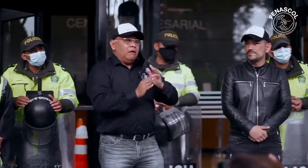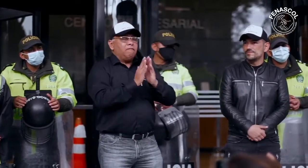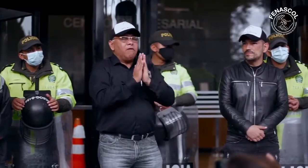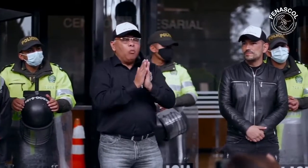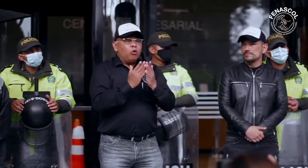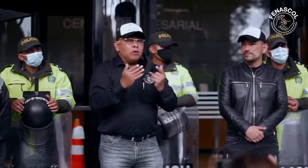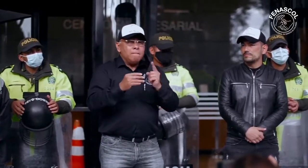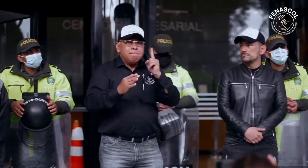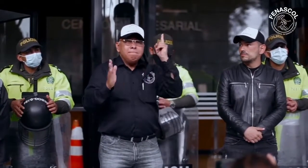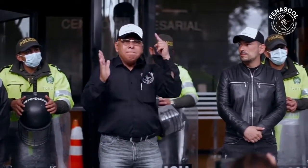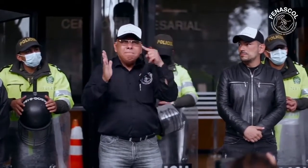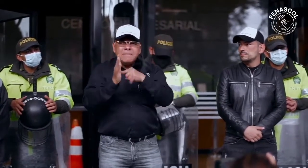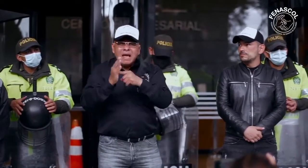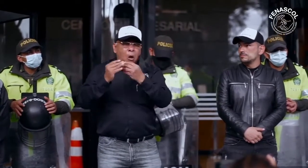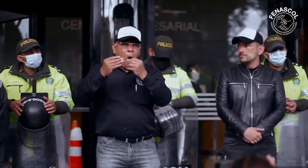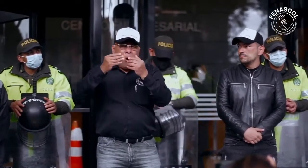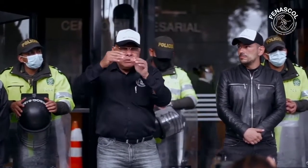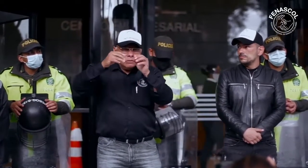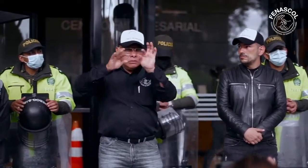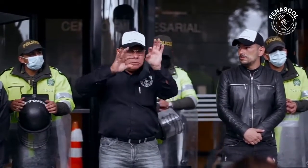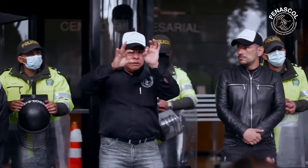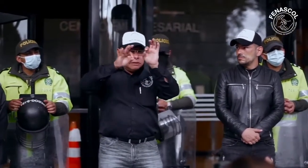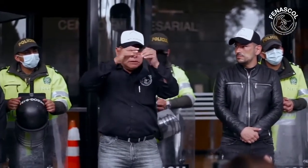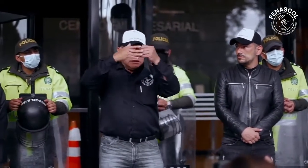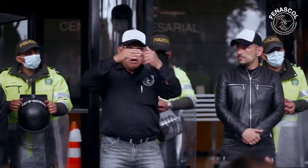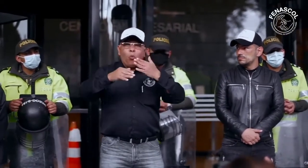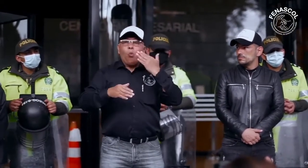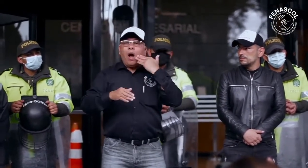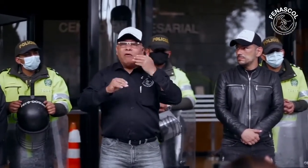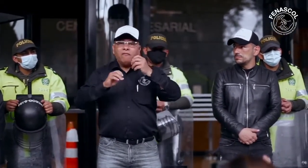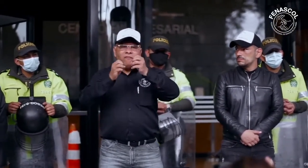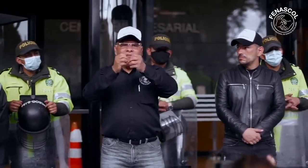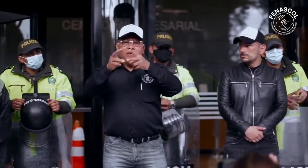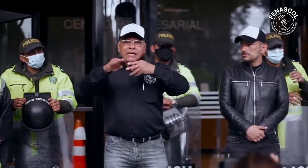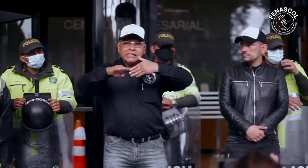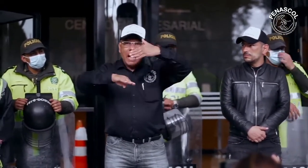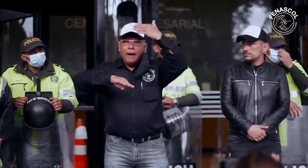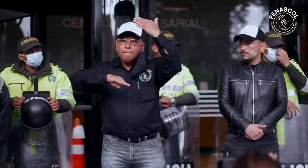conducción, aproximadamente unas 1.000 personas, ella nos ha pedido